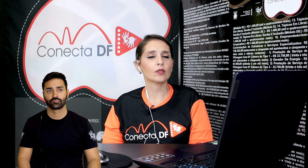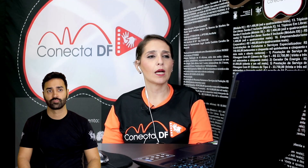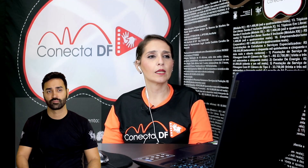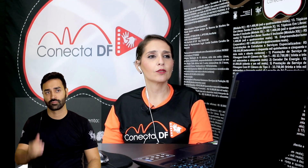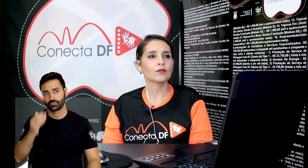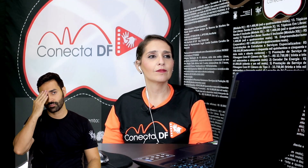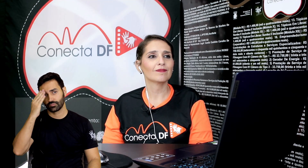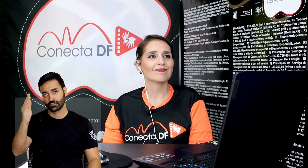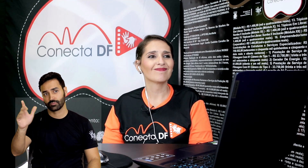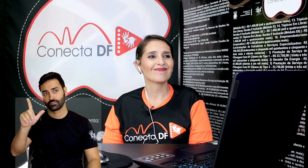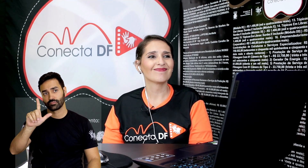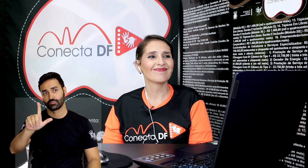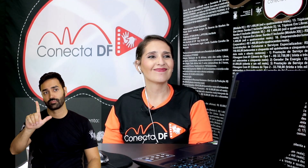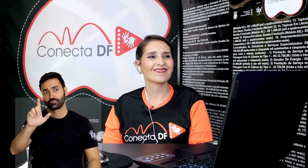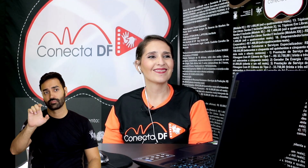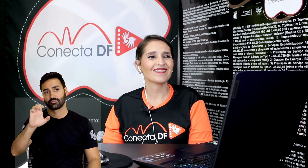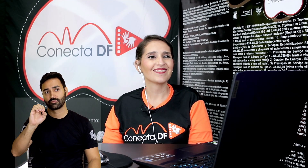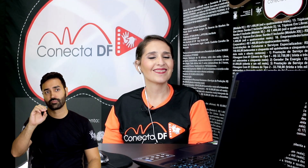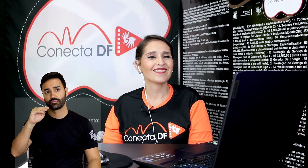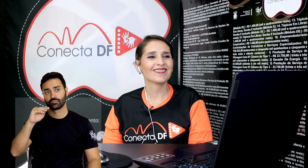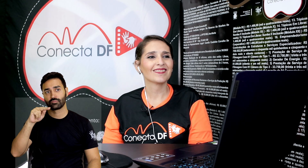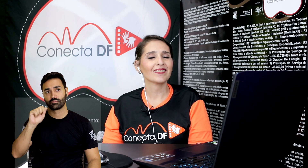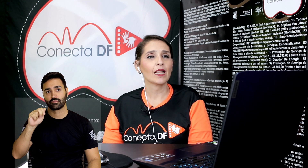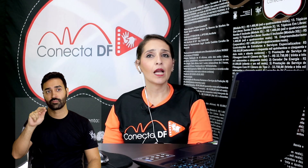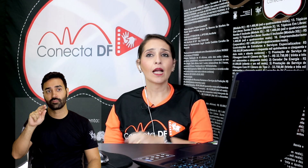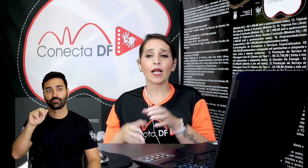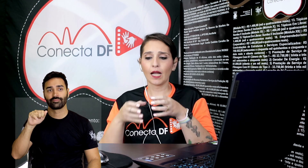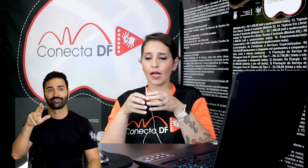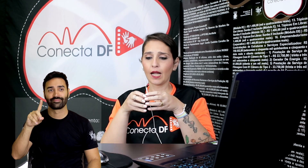Obrigada, Leonardo. E caqui.